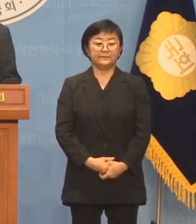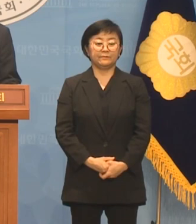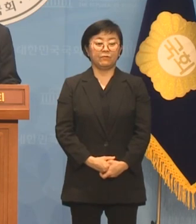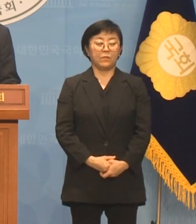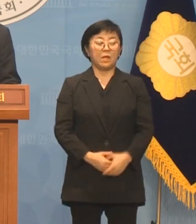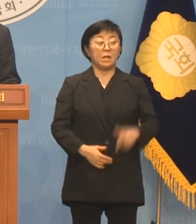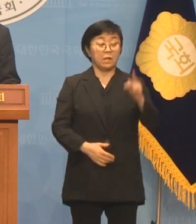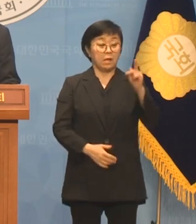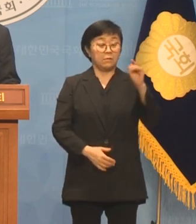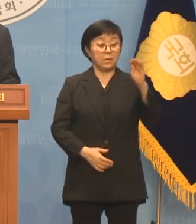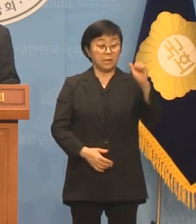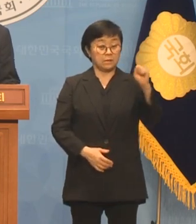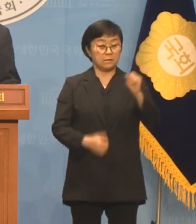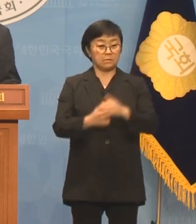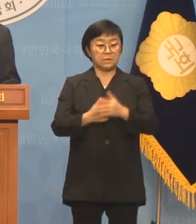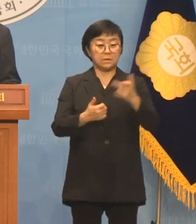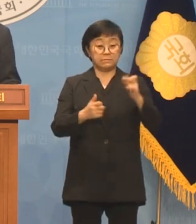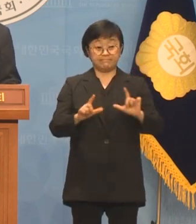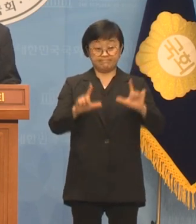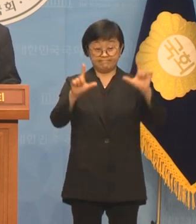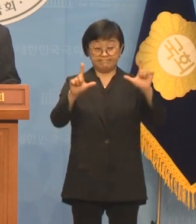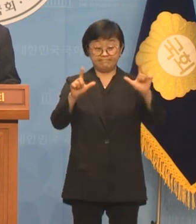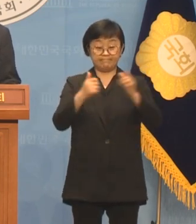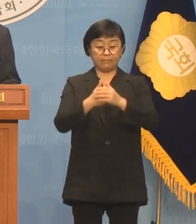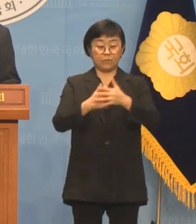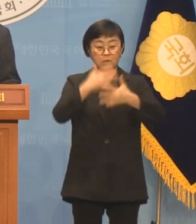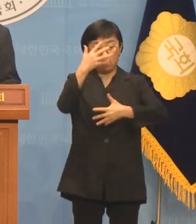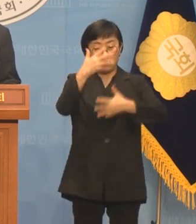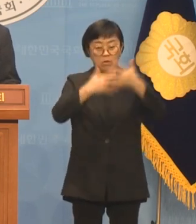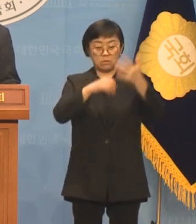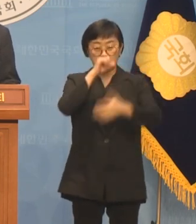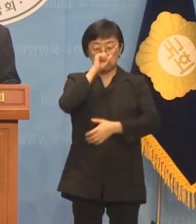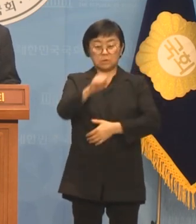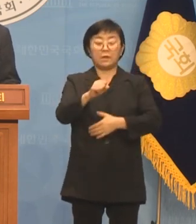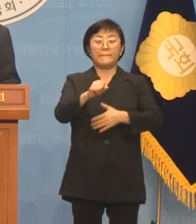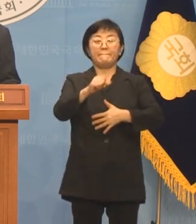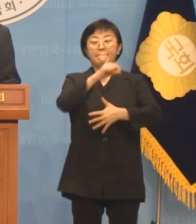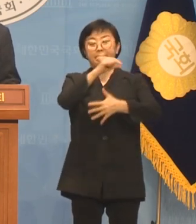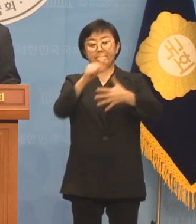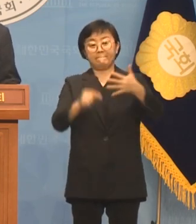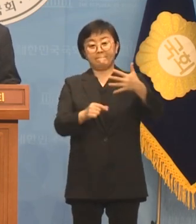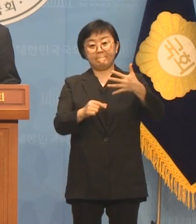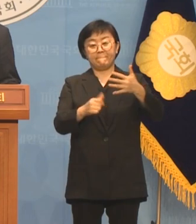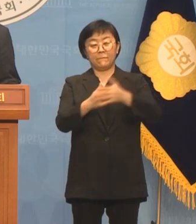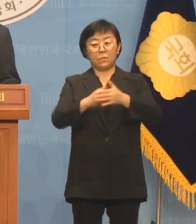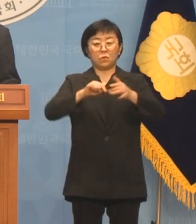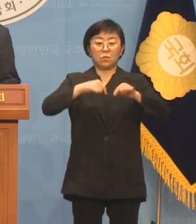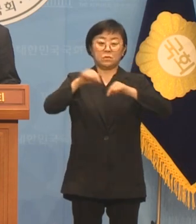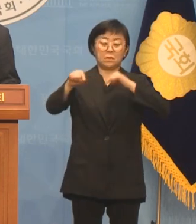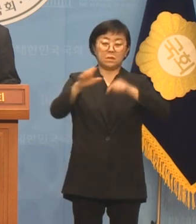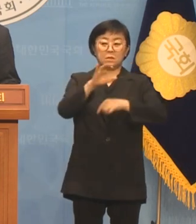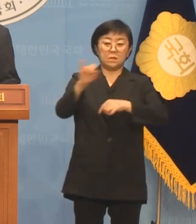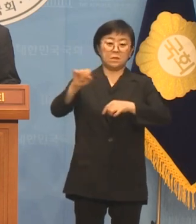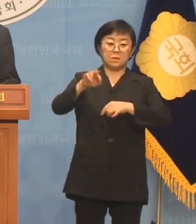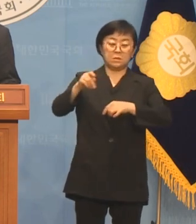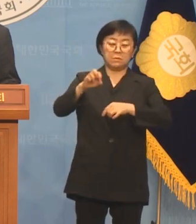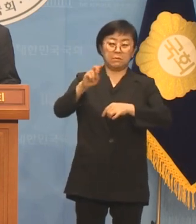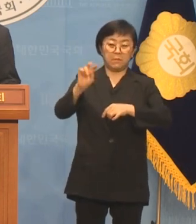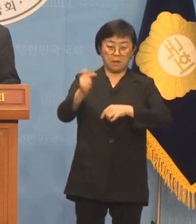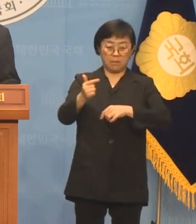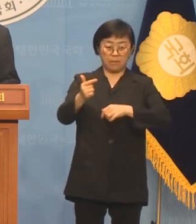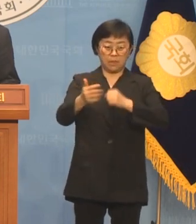더욱이 KBS는 지난 17일 영화가 좋다라는 프로그램에서 독재자 이승만 미화